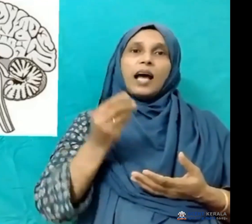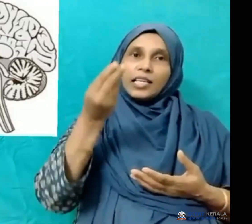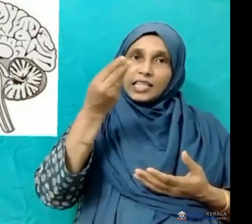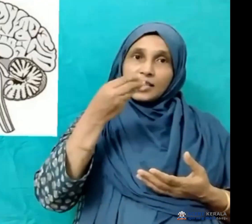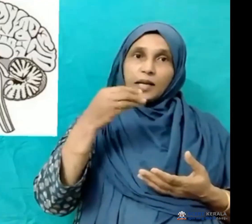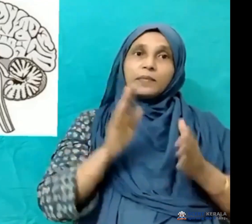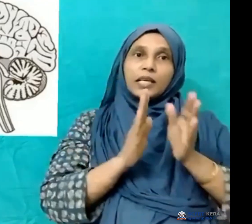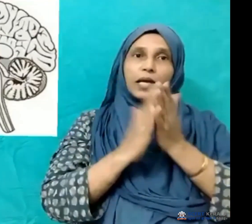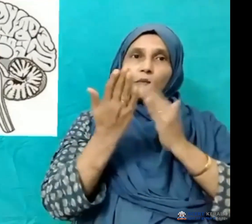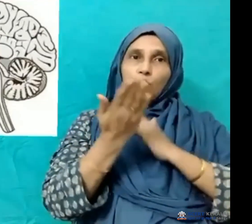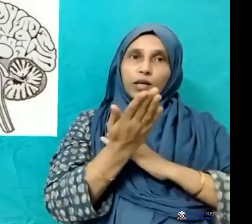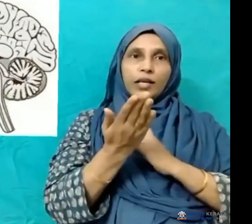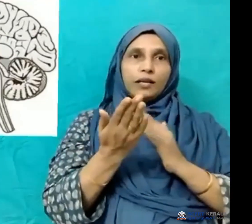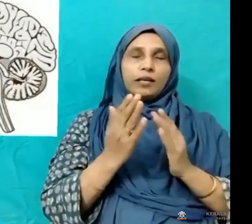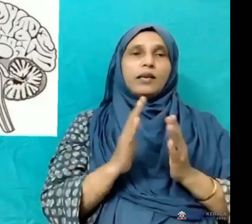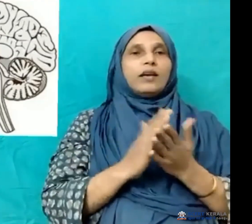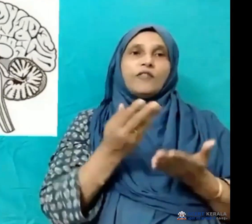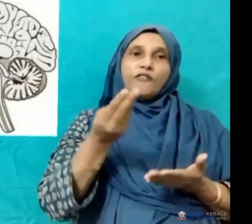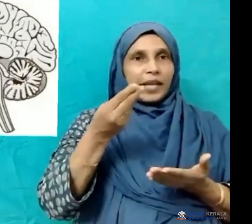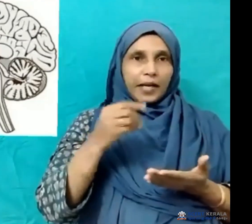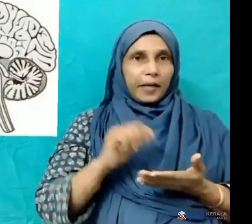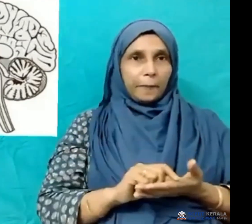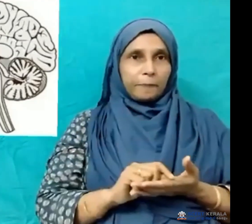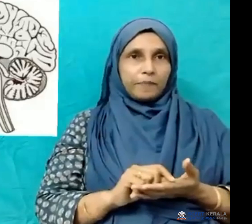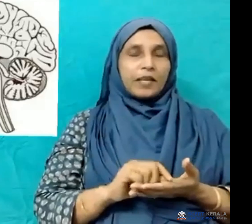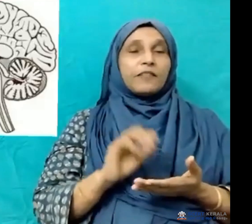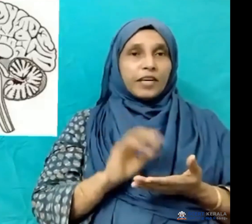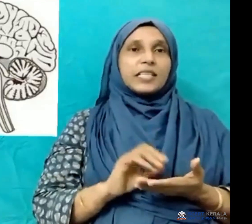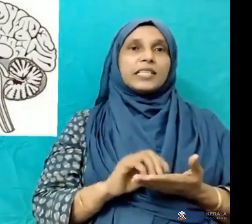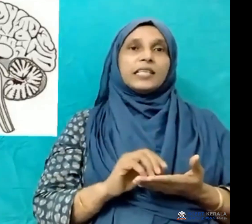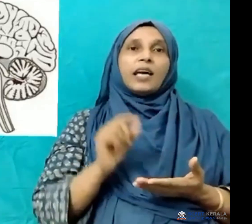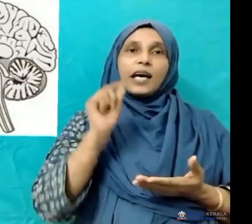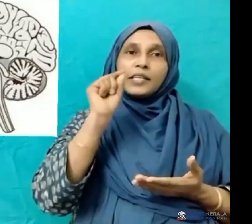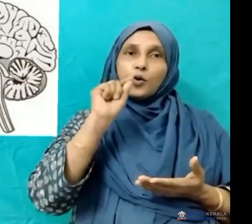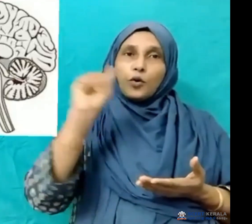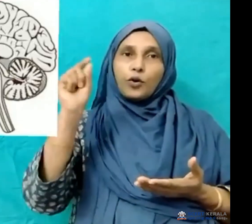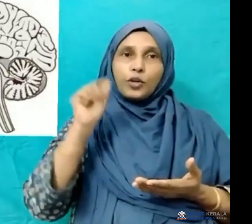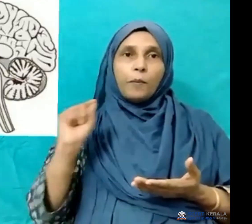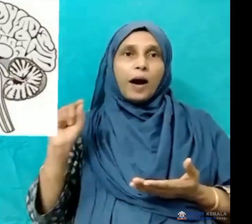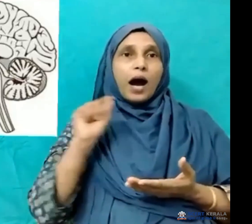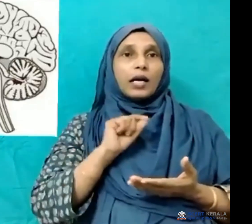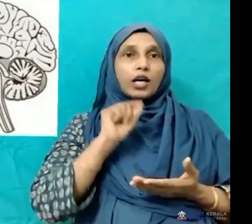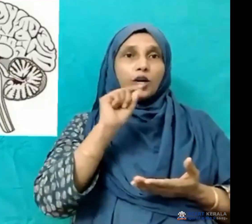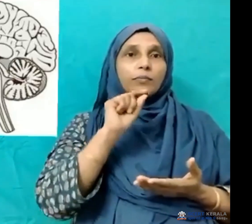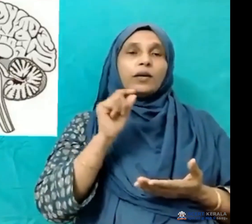ആ ചിത്രം നിങ്ങളെ ബുക്കിൽ വരക്കണം. വരച്ചിട്ട് അതിന്റെ ഓരോ ഭാഗങ്ങളും